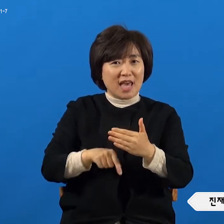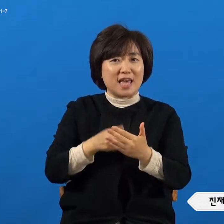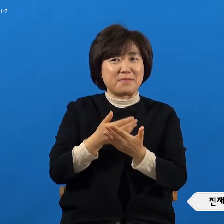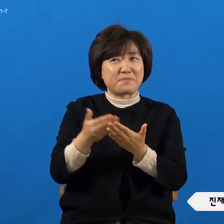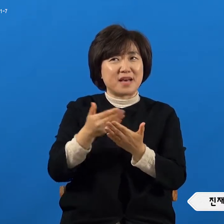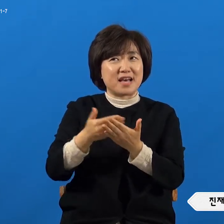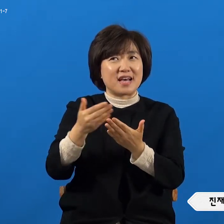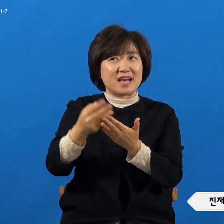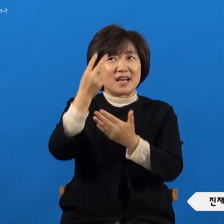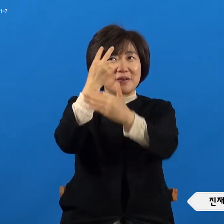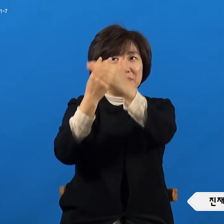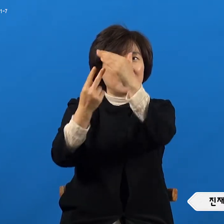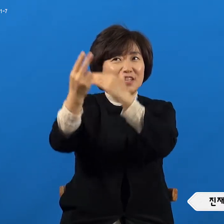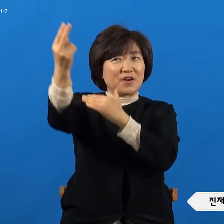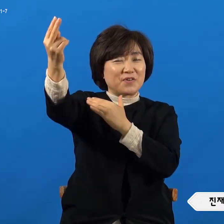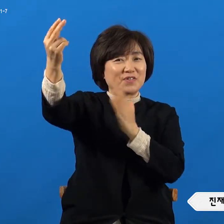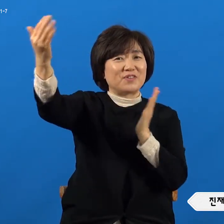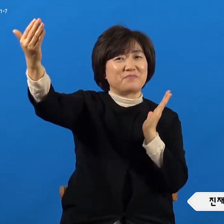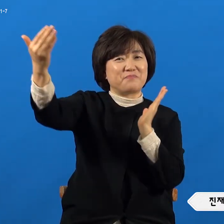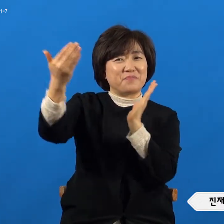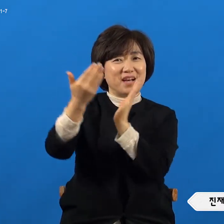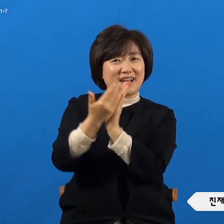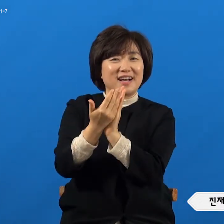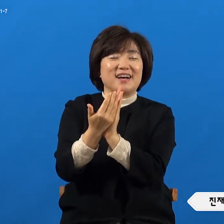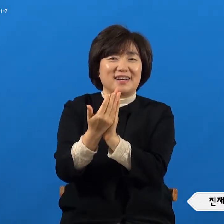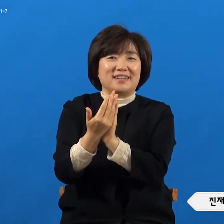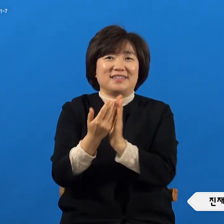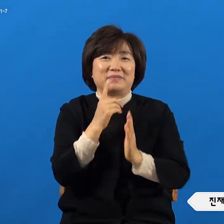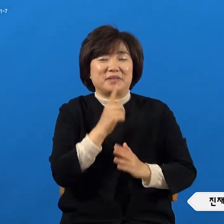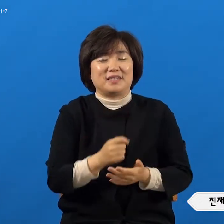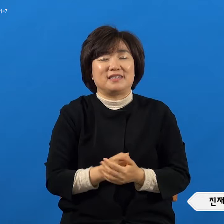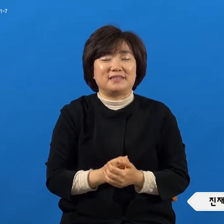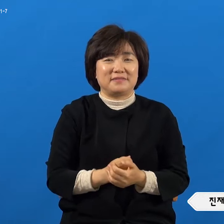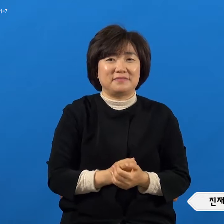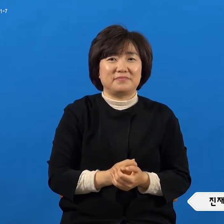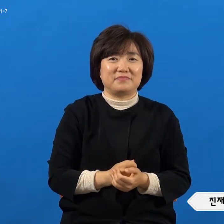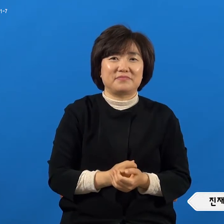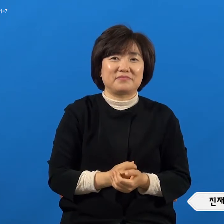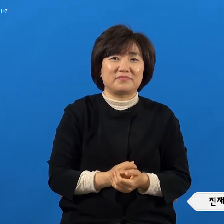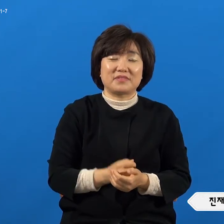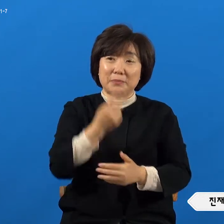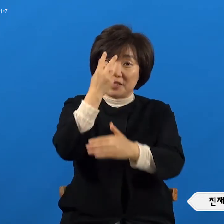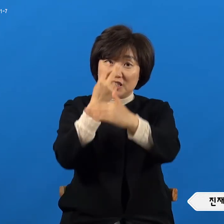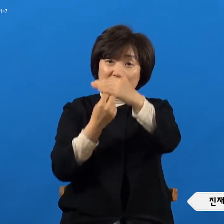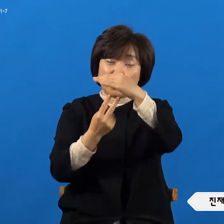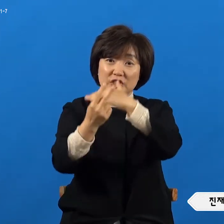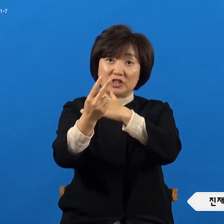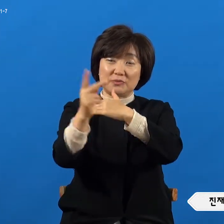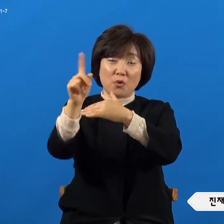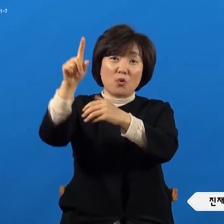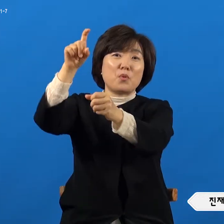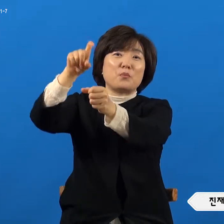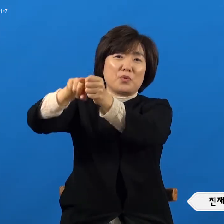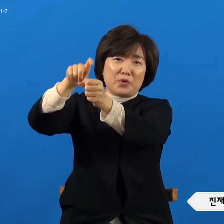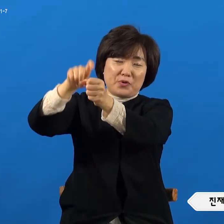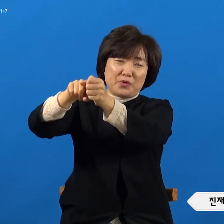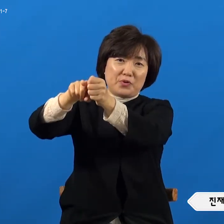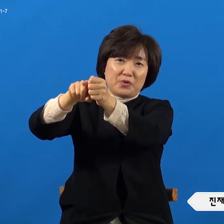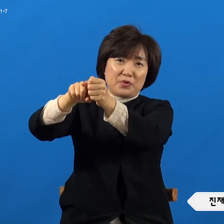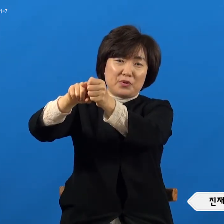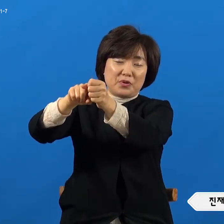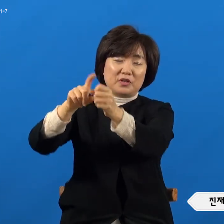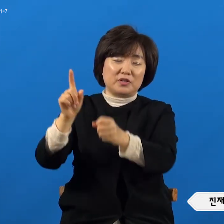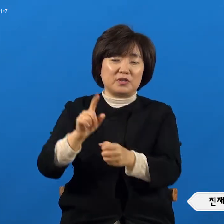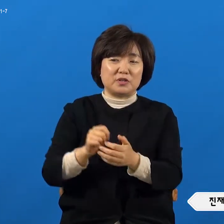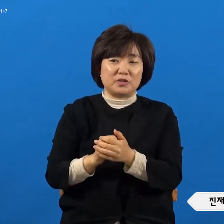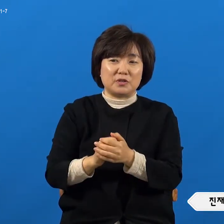비전의 모습이라고 이야기하고 있습니다. 비전은 목표입니다.